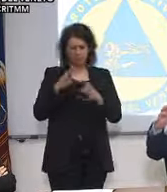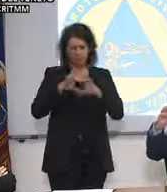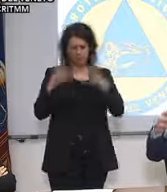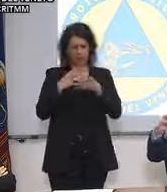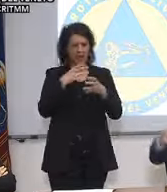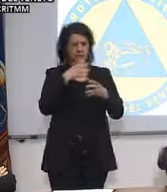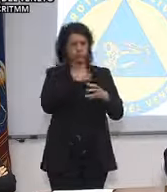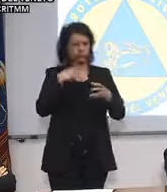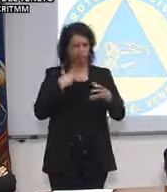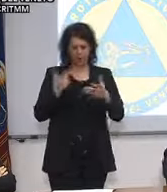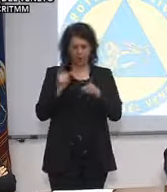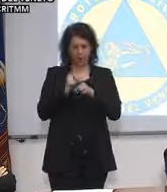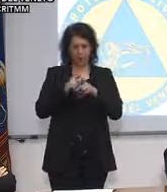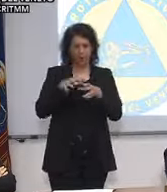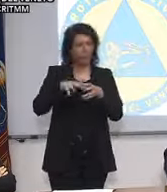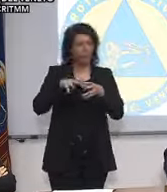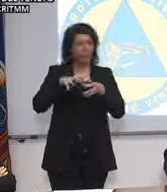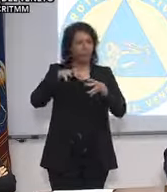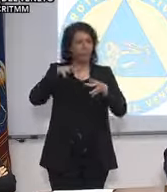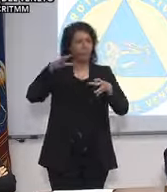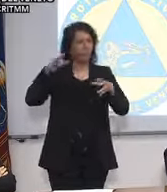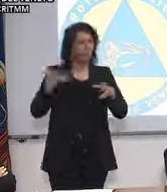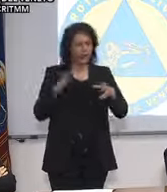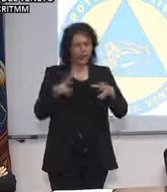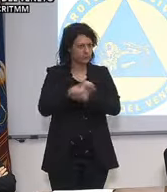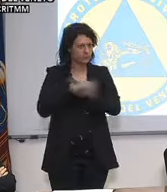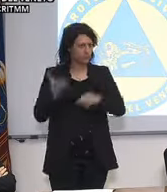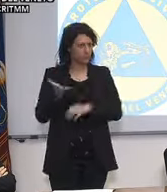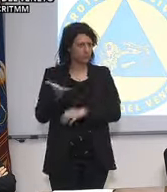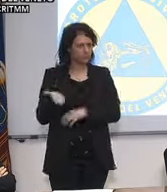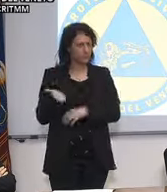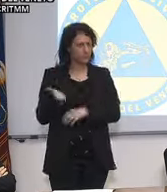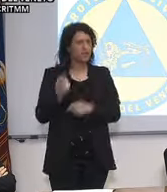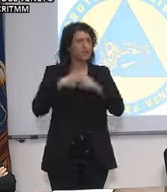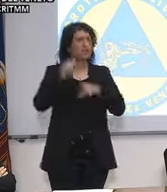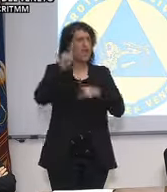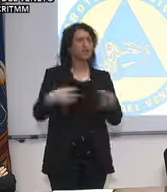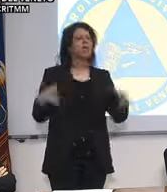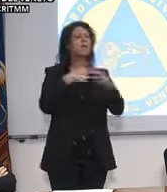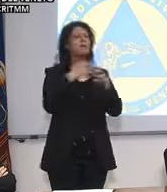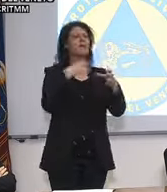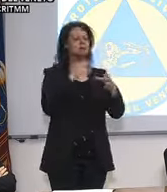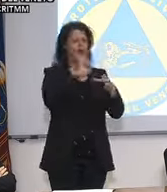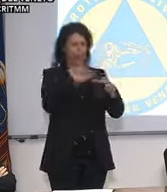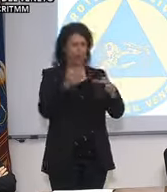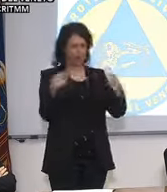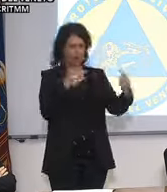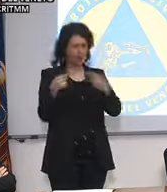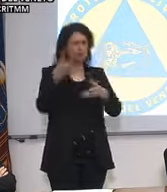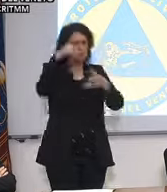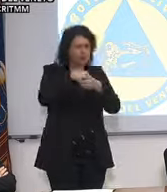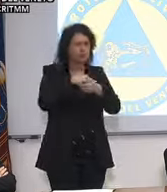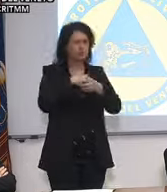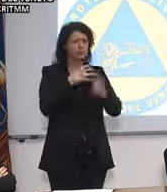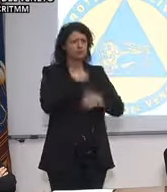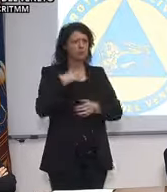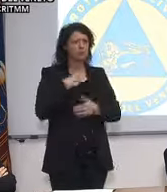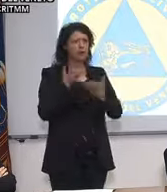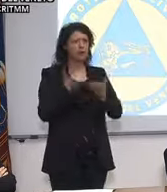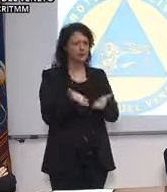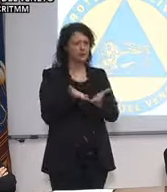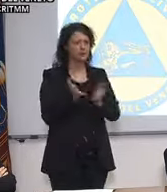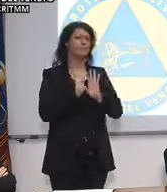di scoppiare. Però poi siamo anche davanti spesso a scienziati che si smentiscono tra di loro, questo non possiamo non evidenziarlo. Però noi non